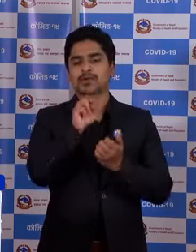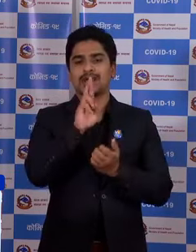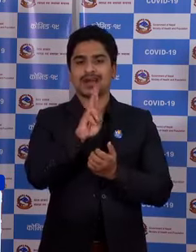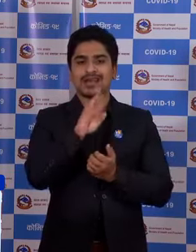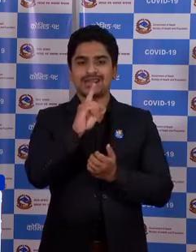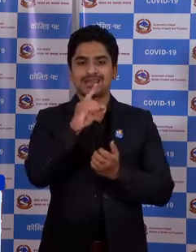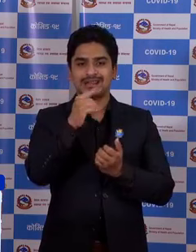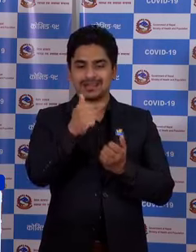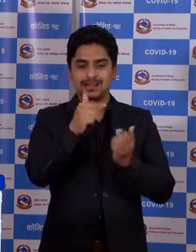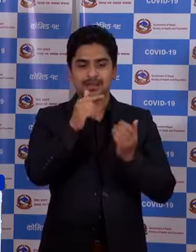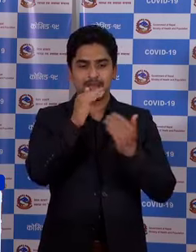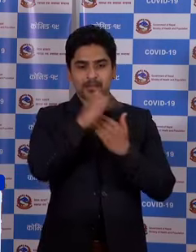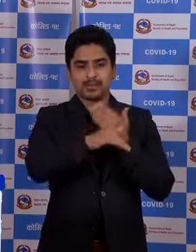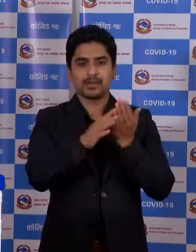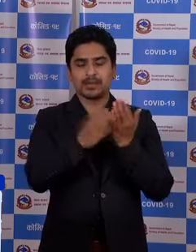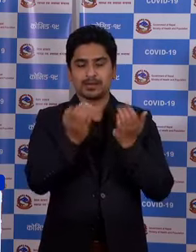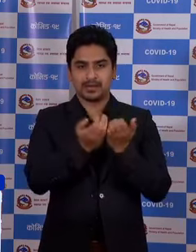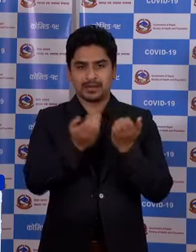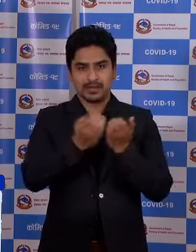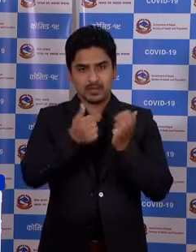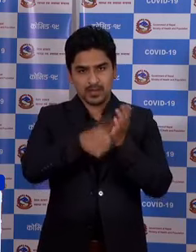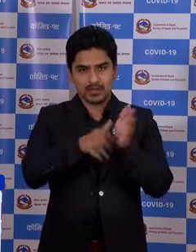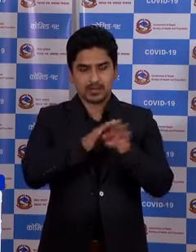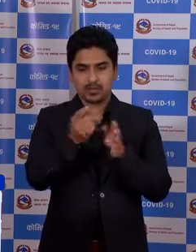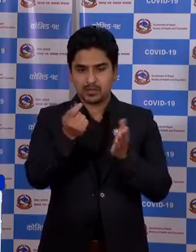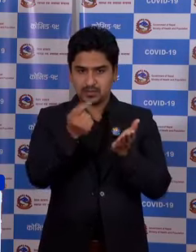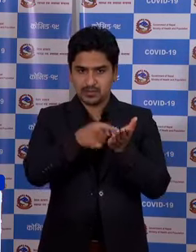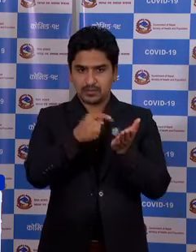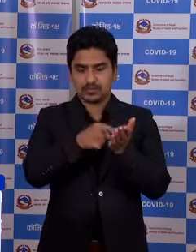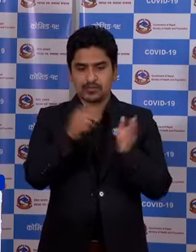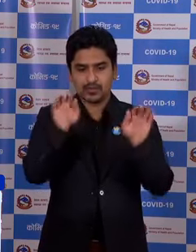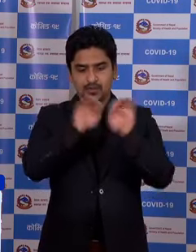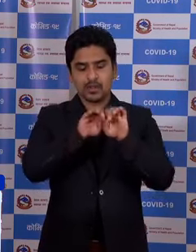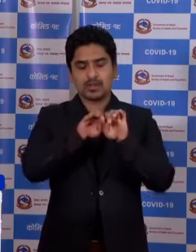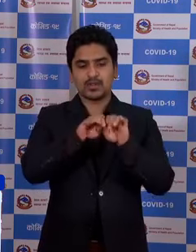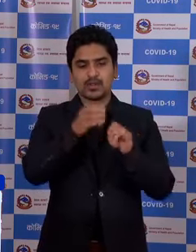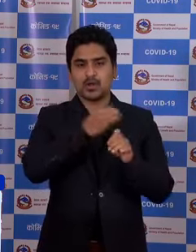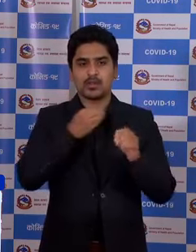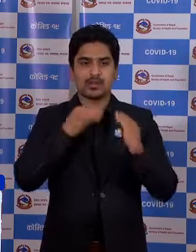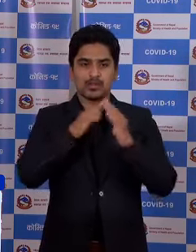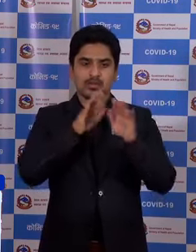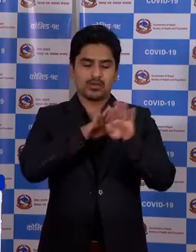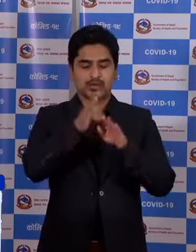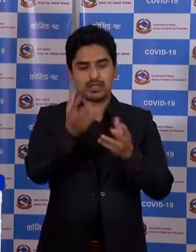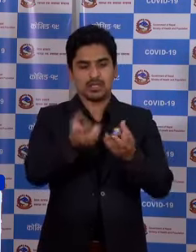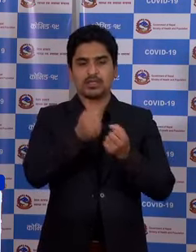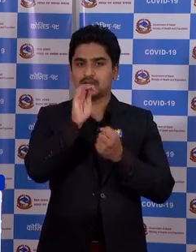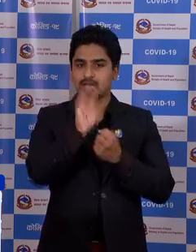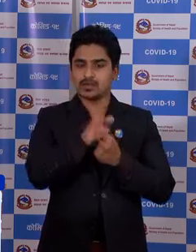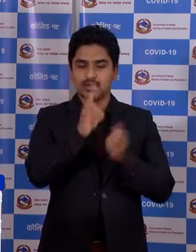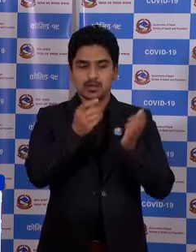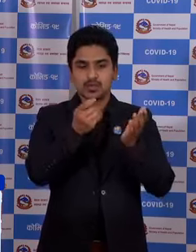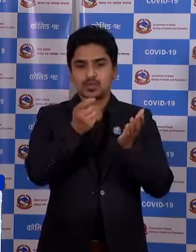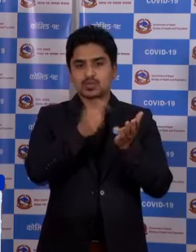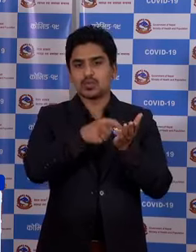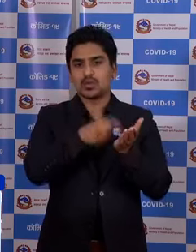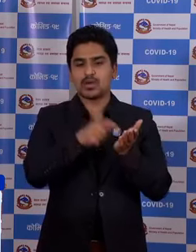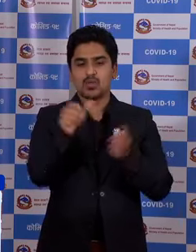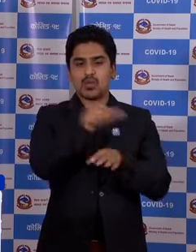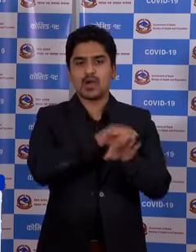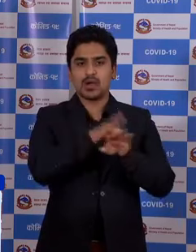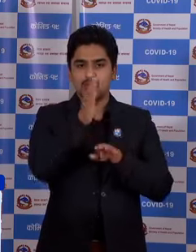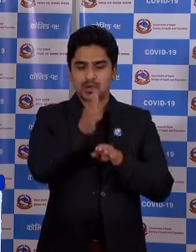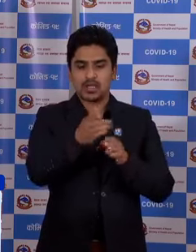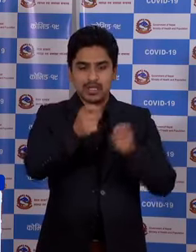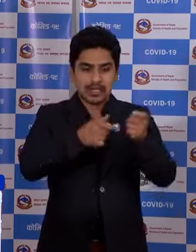आरडिटी विधिबाट गरिने परीक्षणहरूको शुल्क सम्बन्धित अस्पतालहरूले लिन सक्नेछन्। यस्तो शुल्क